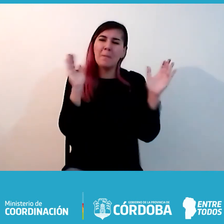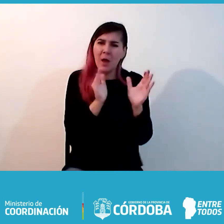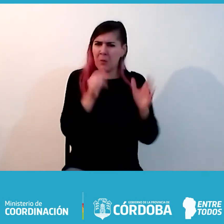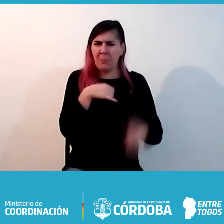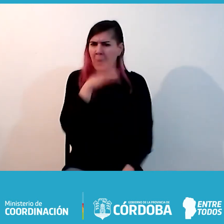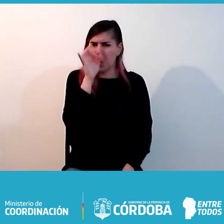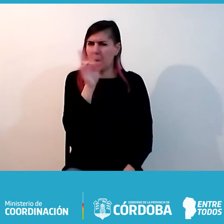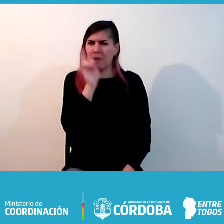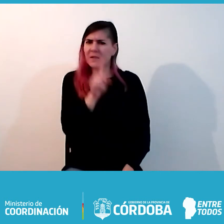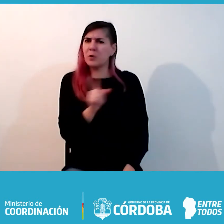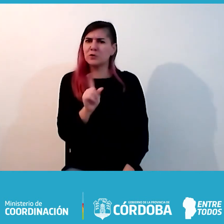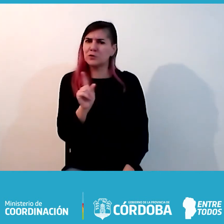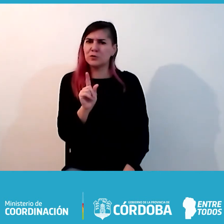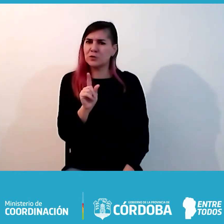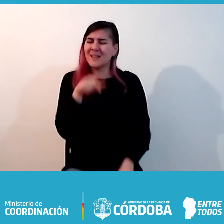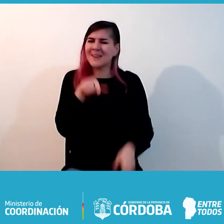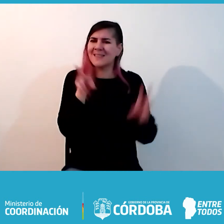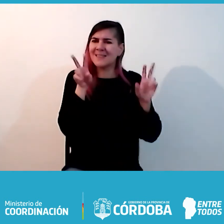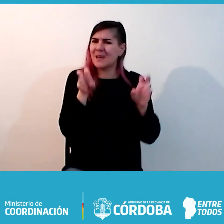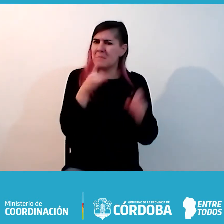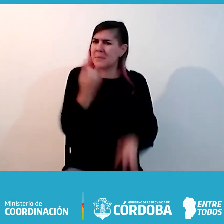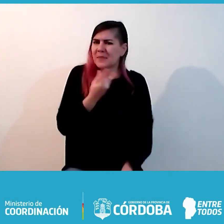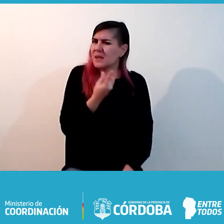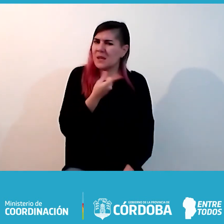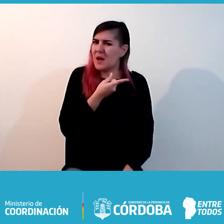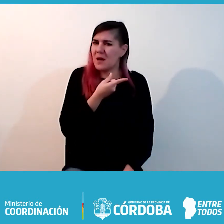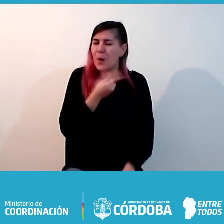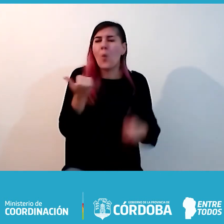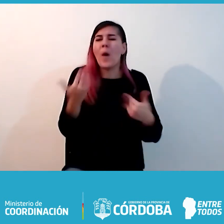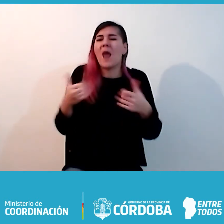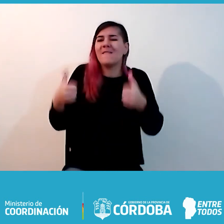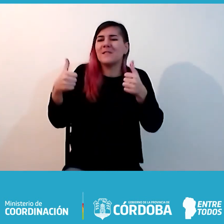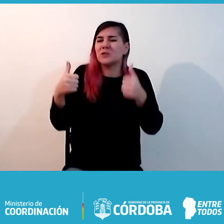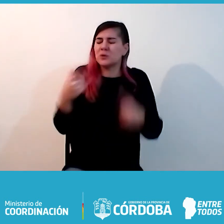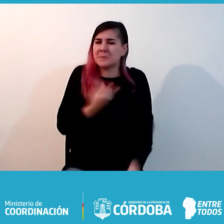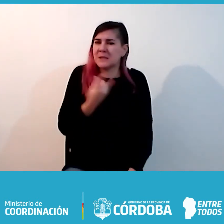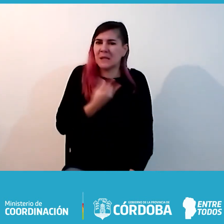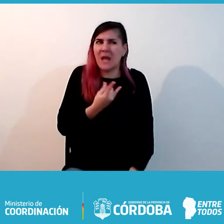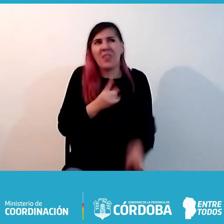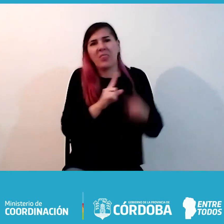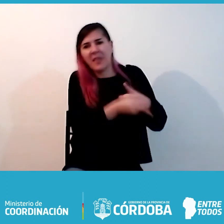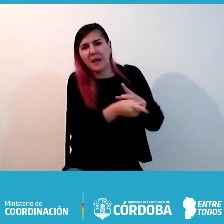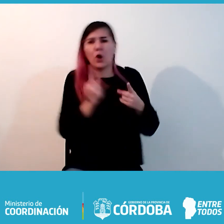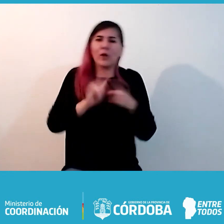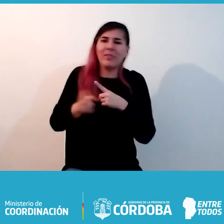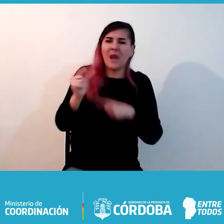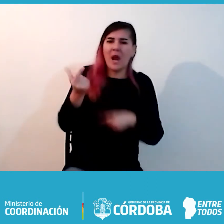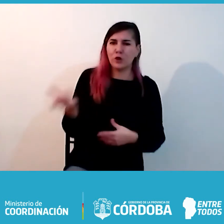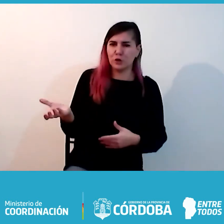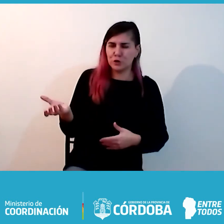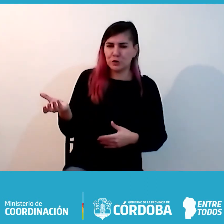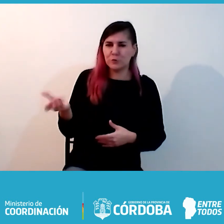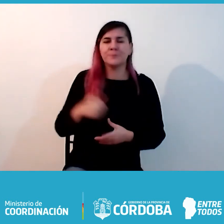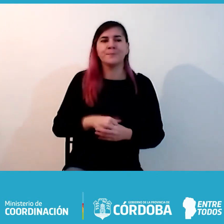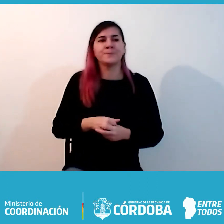que ello suceda. En este sentido, hay que desmentir categóricamente estos beneficios directos e indirectos mencionados, tanto en la